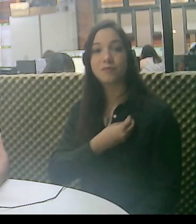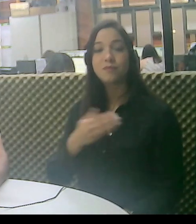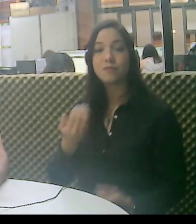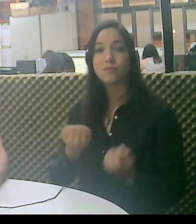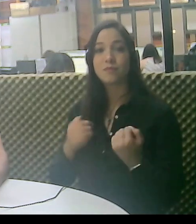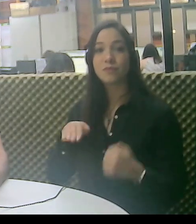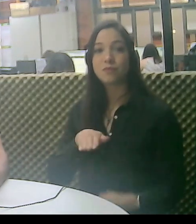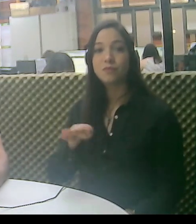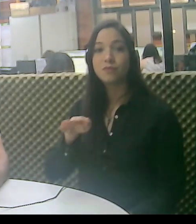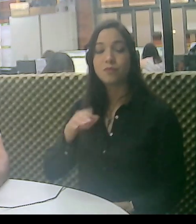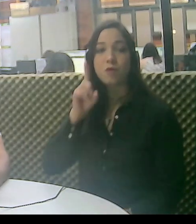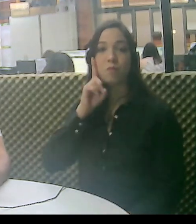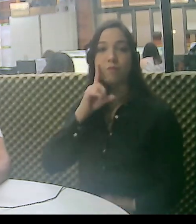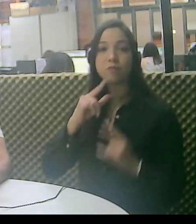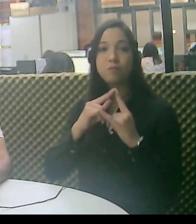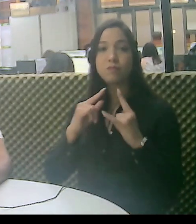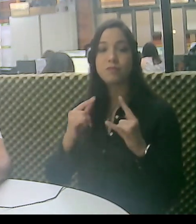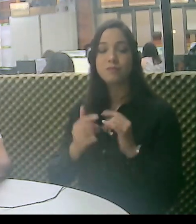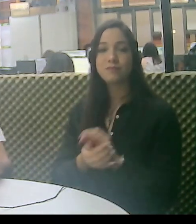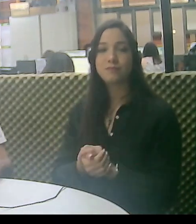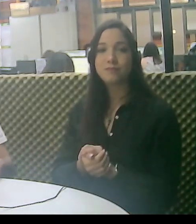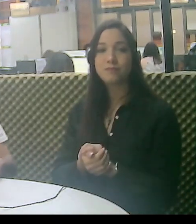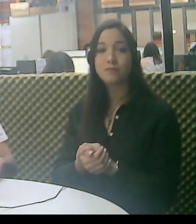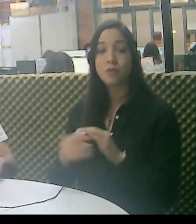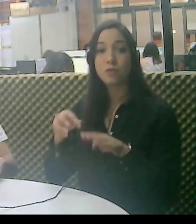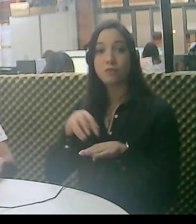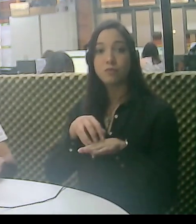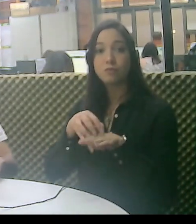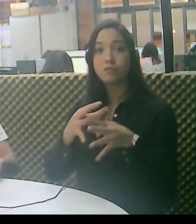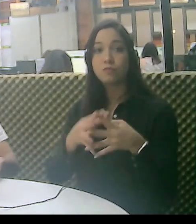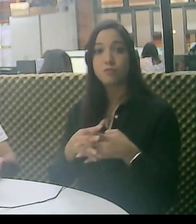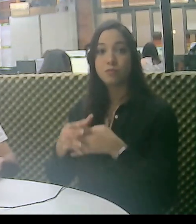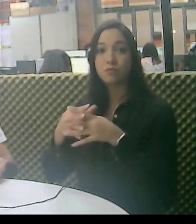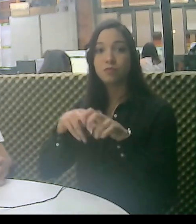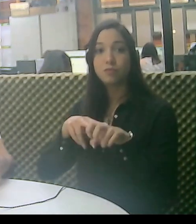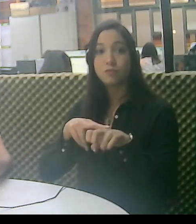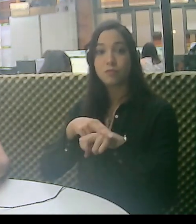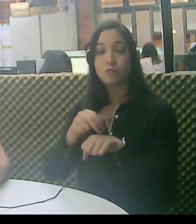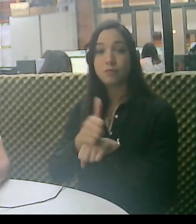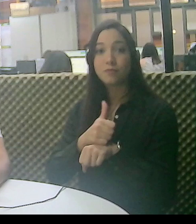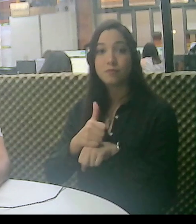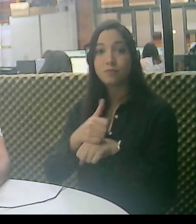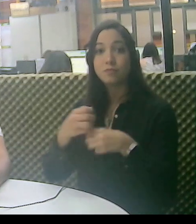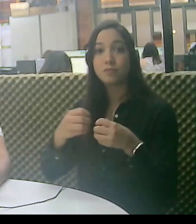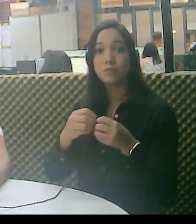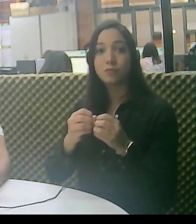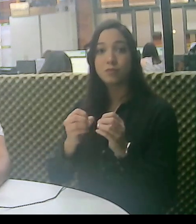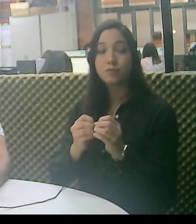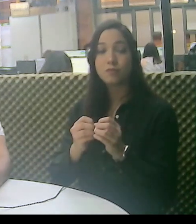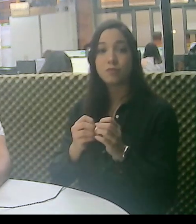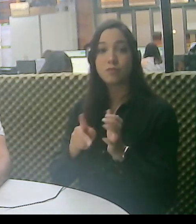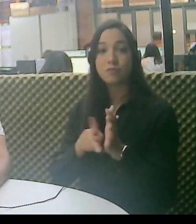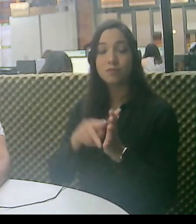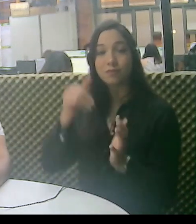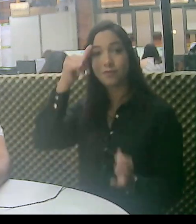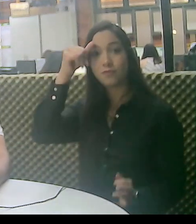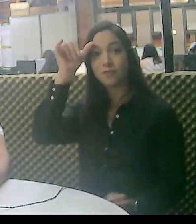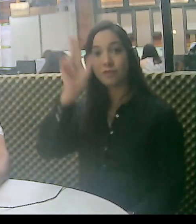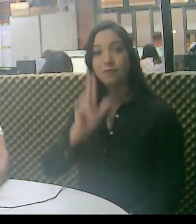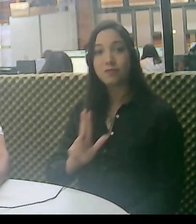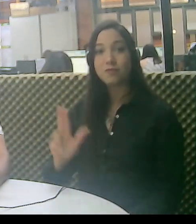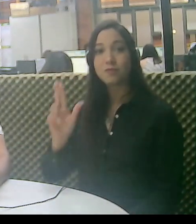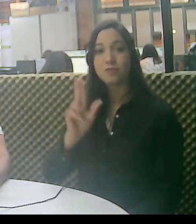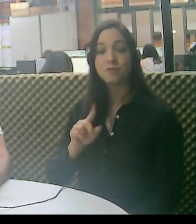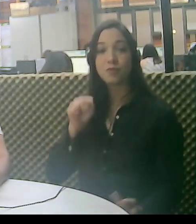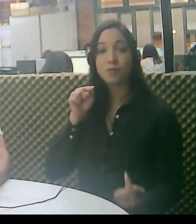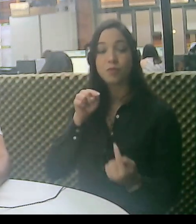castramóvel na Tenda dos Morenos. O castramóvel itinerante visa atender prioritariamente os distritos e as comunidades rurais de Uberlândia, justamente